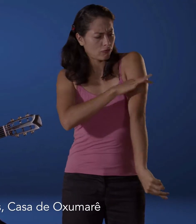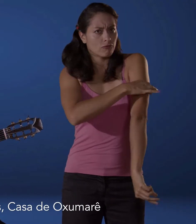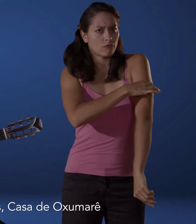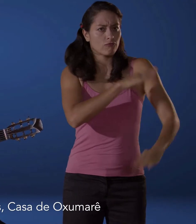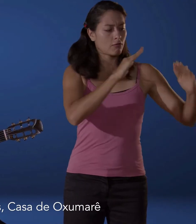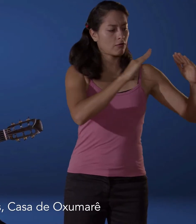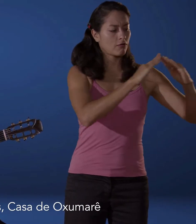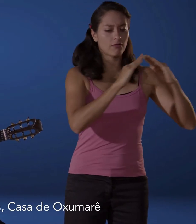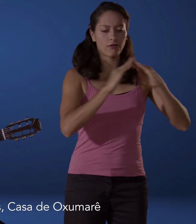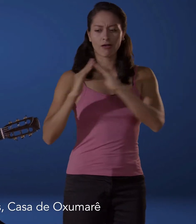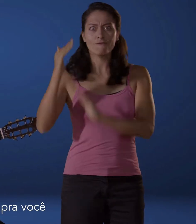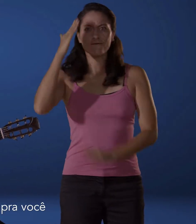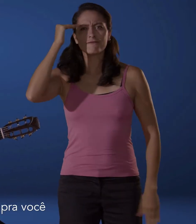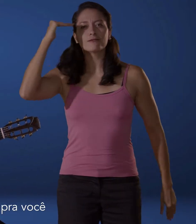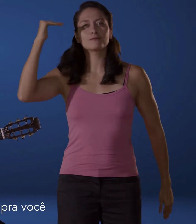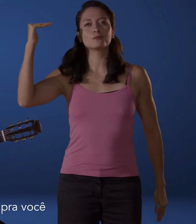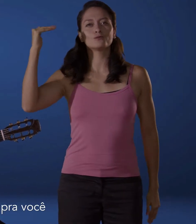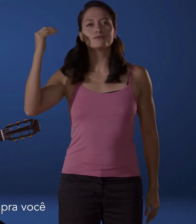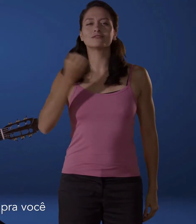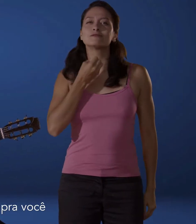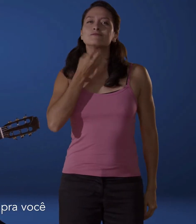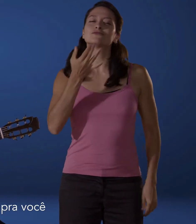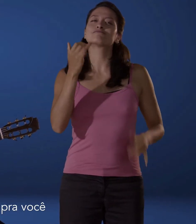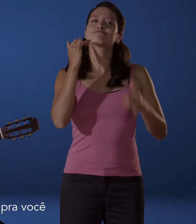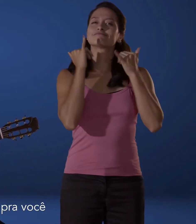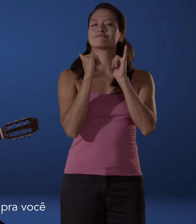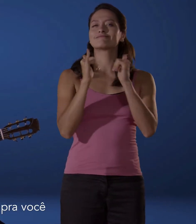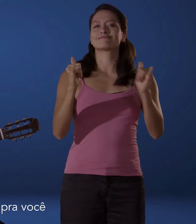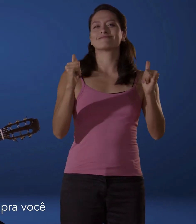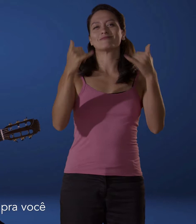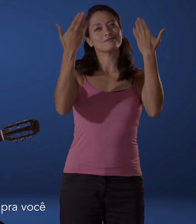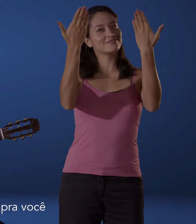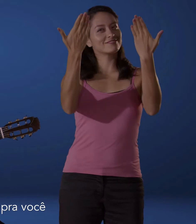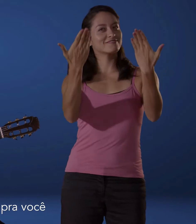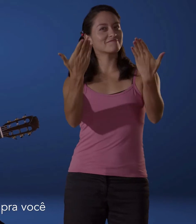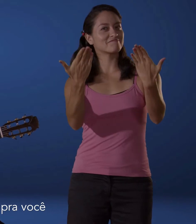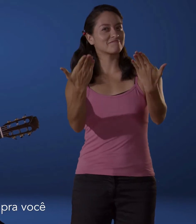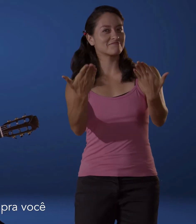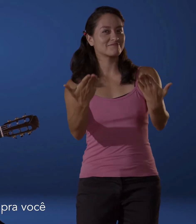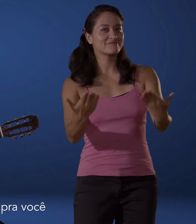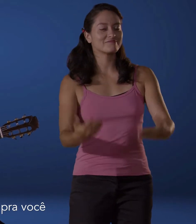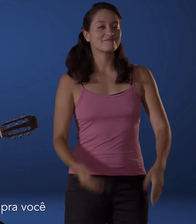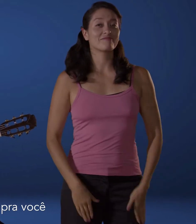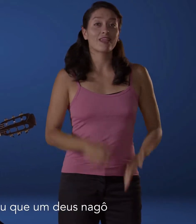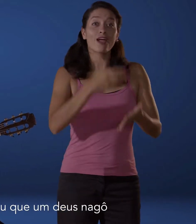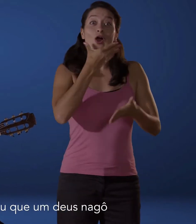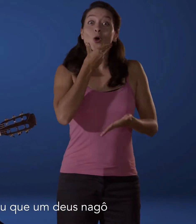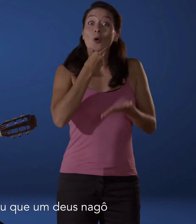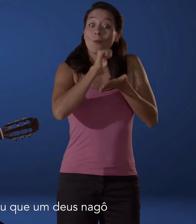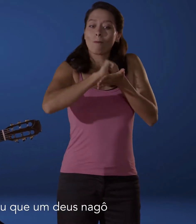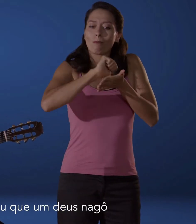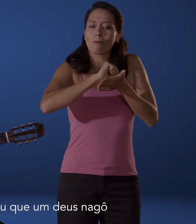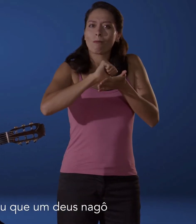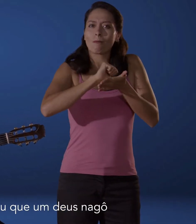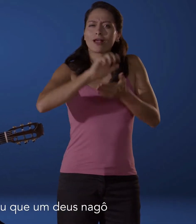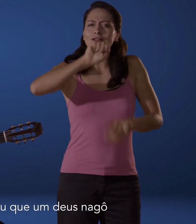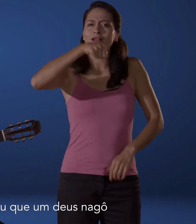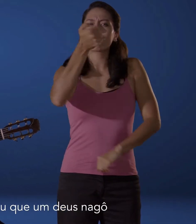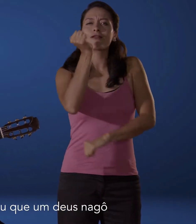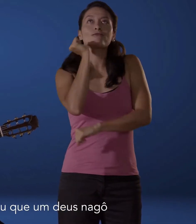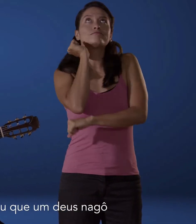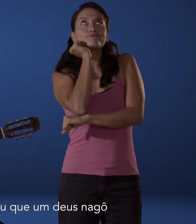casa de Oxumaré, ele axé só pra você. Jorge Amado